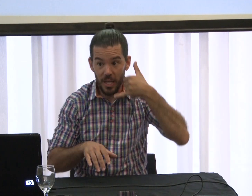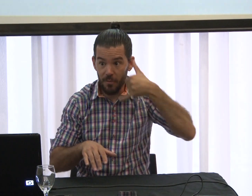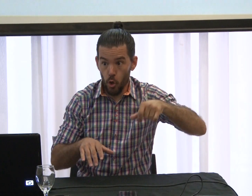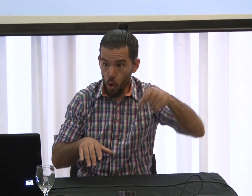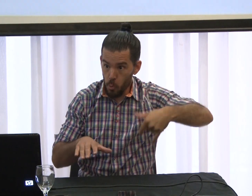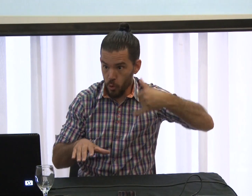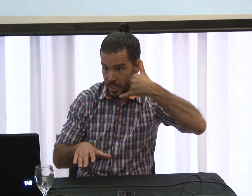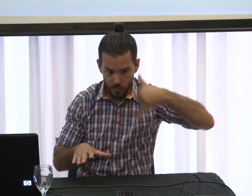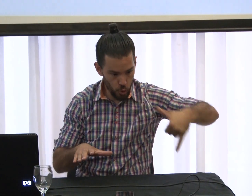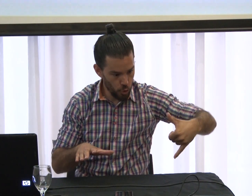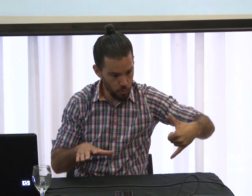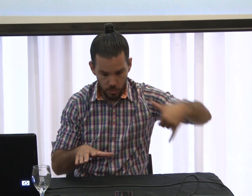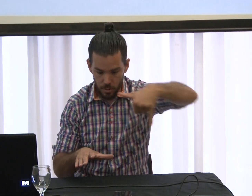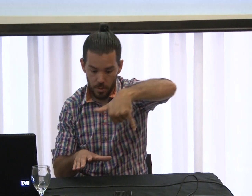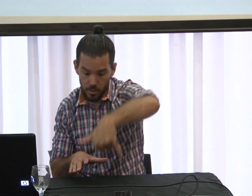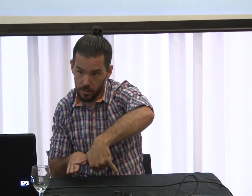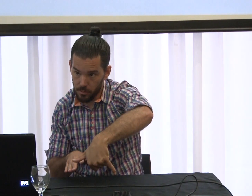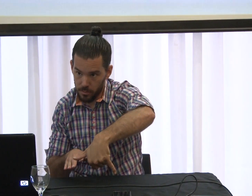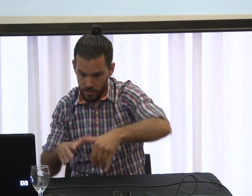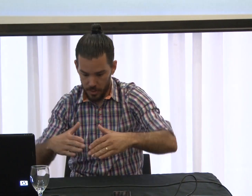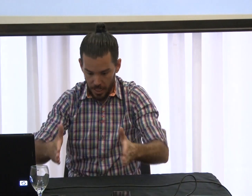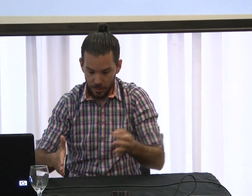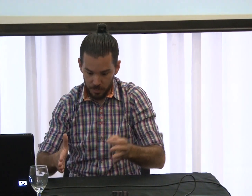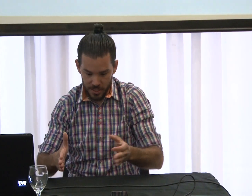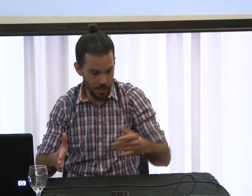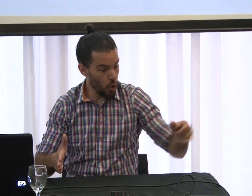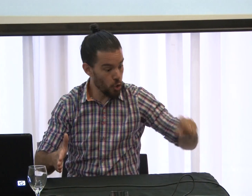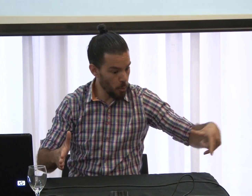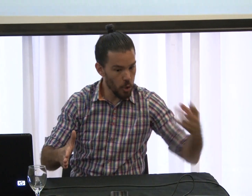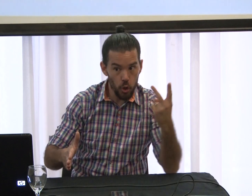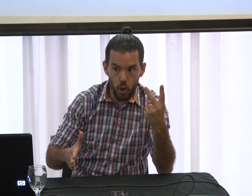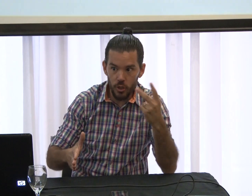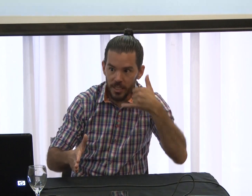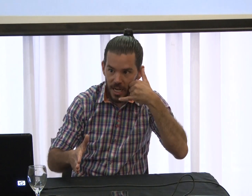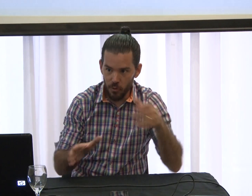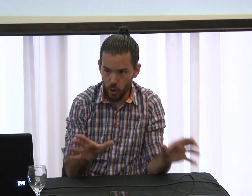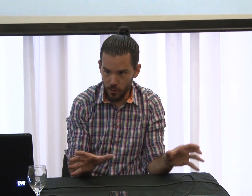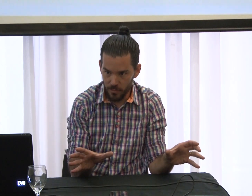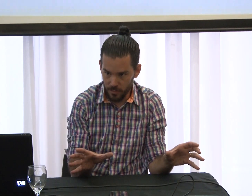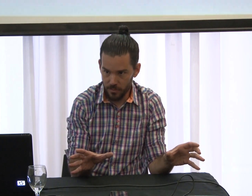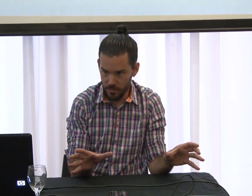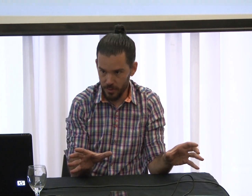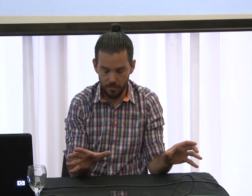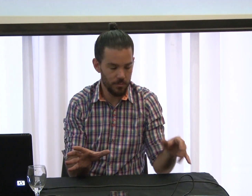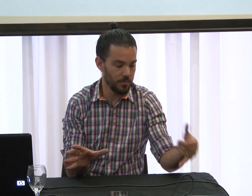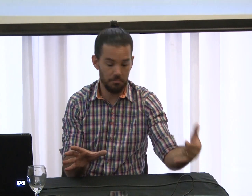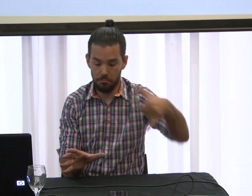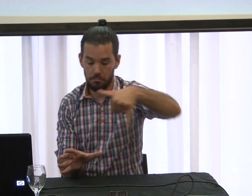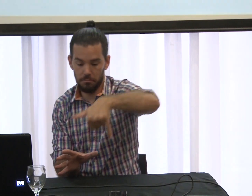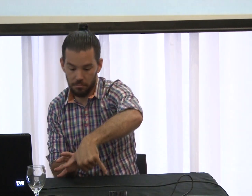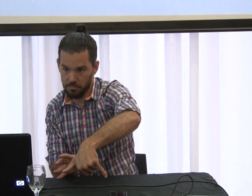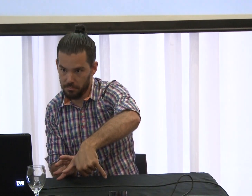Bueno, este teléfono era un teléfono común, con teclado, dice. Teníamos 2 teléfonos, uno común y este que tenía el